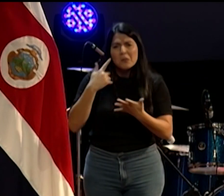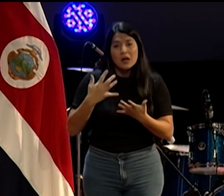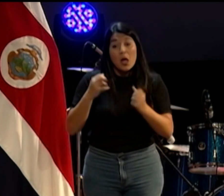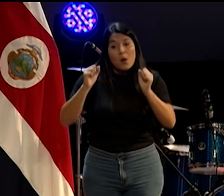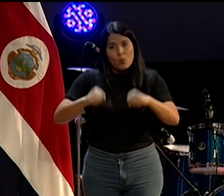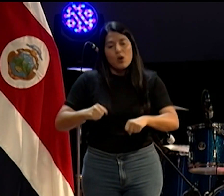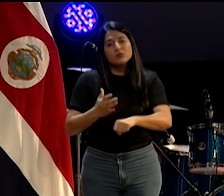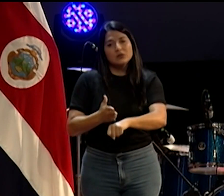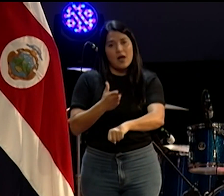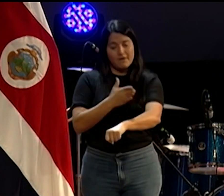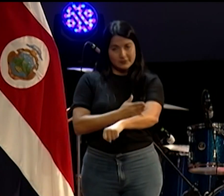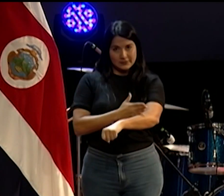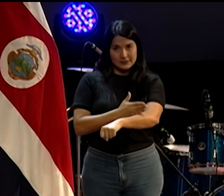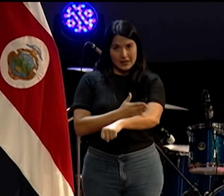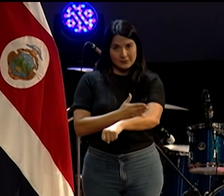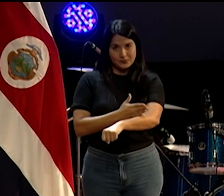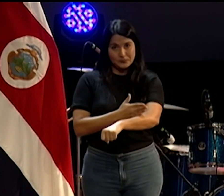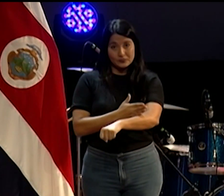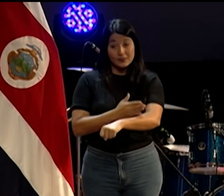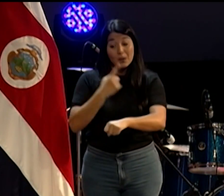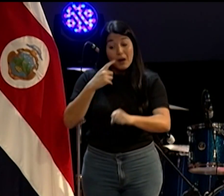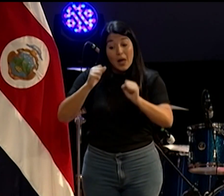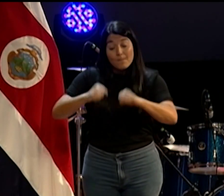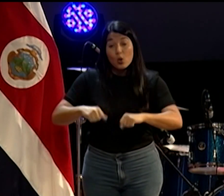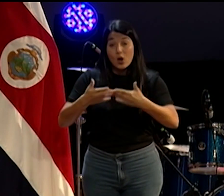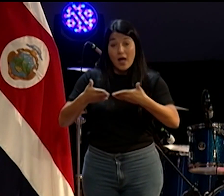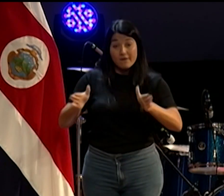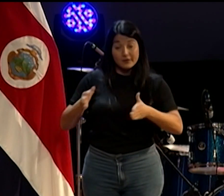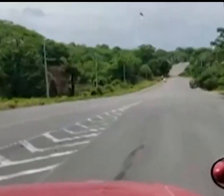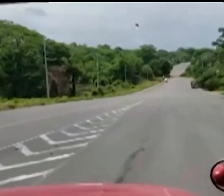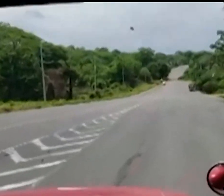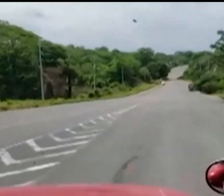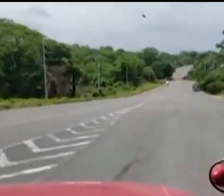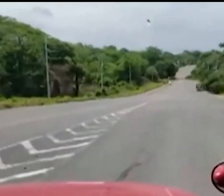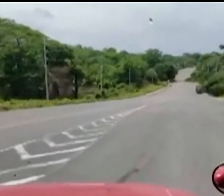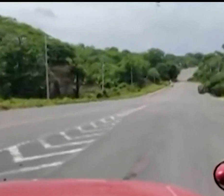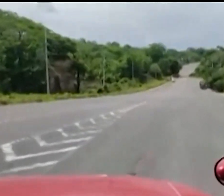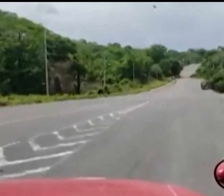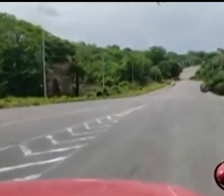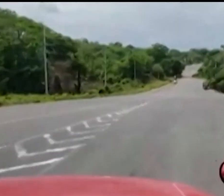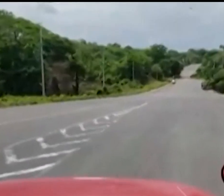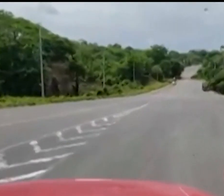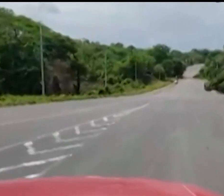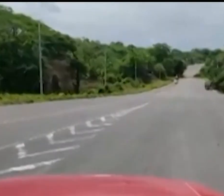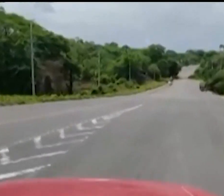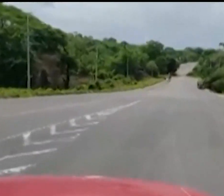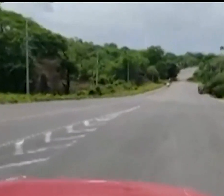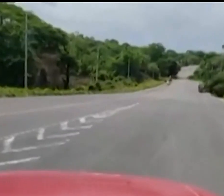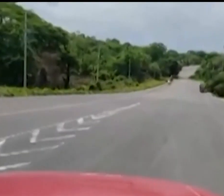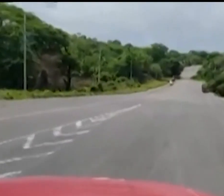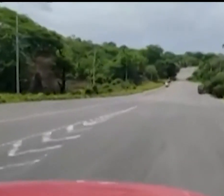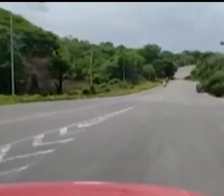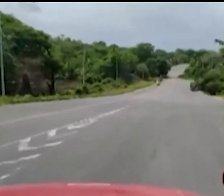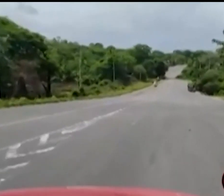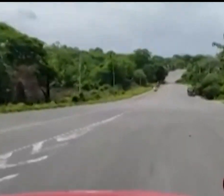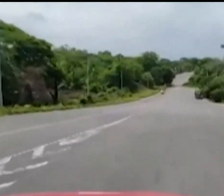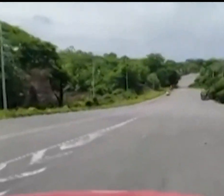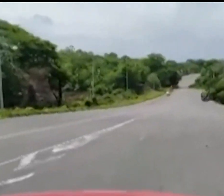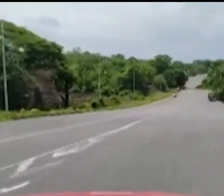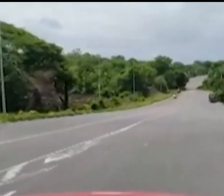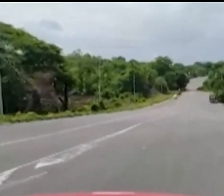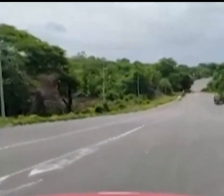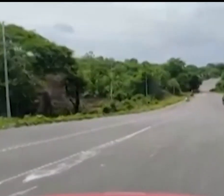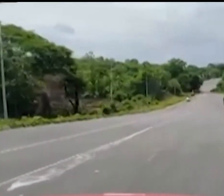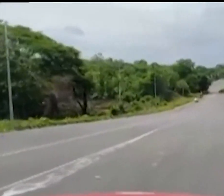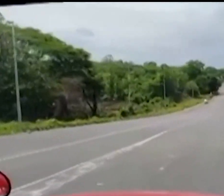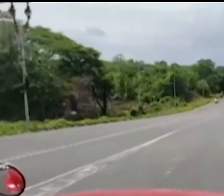podamos avanzar en la apertura de las fronteras. La Comisión Nacional de Emergencias se encargó de llevar alimentos